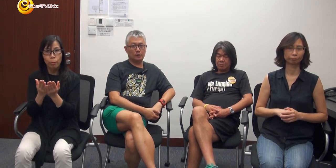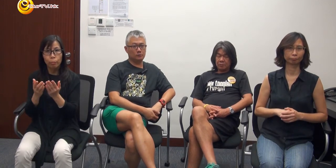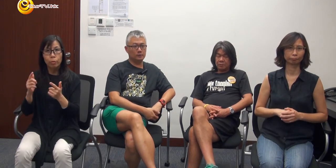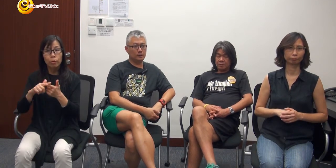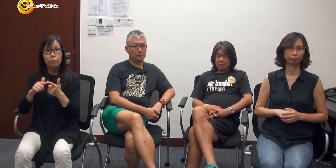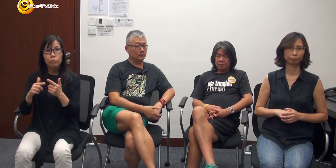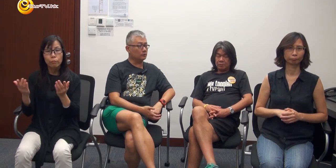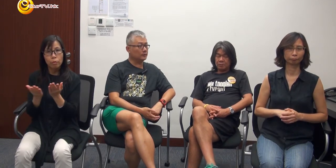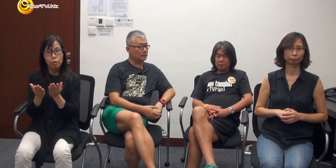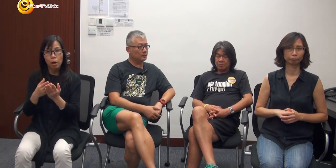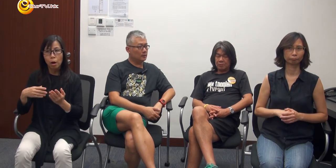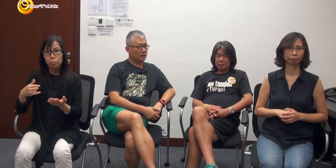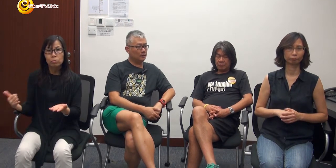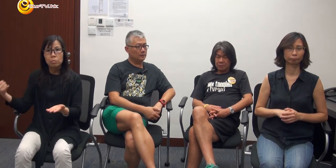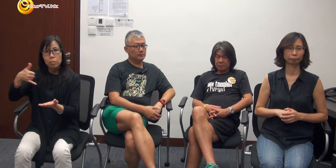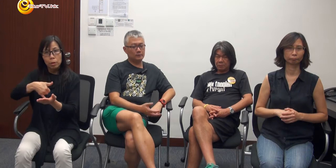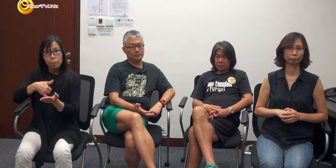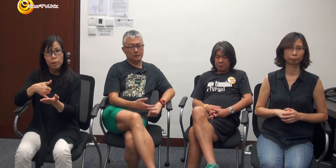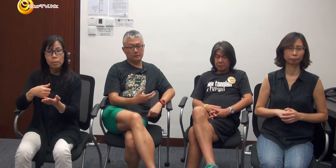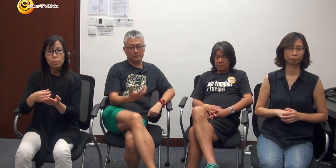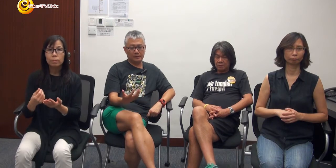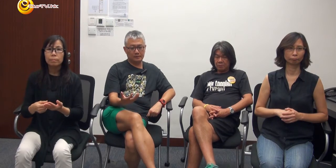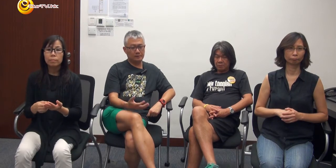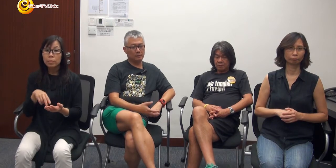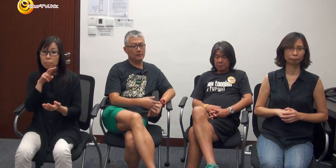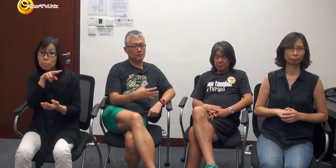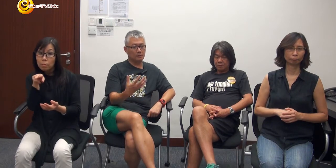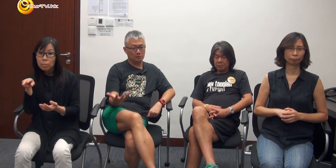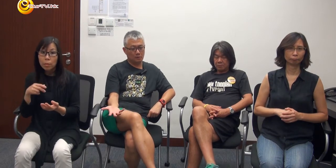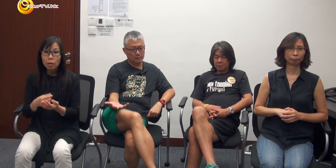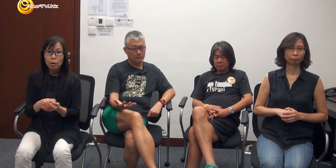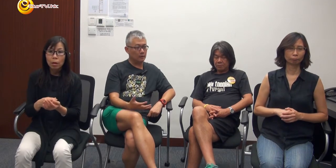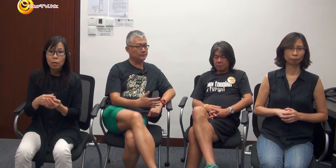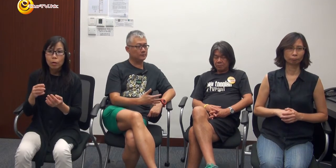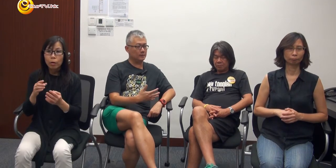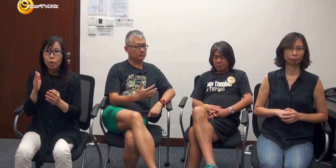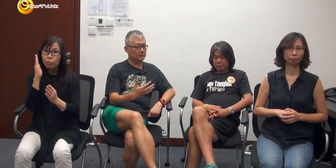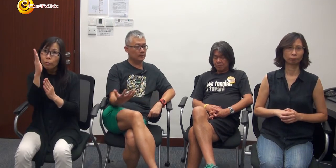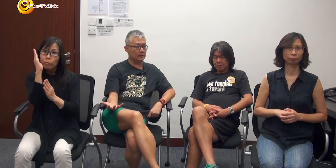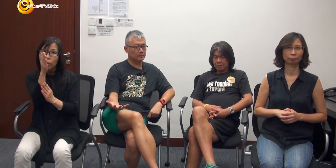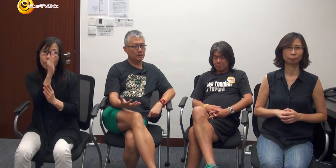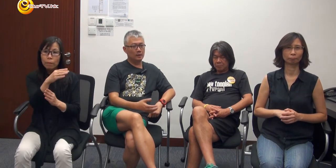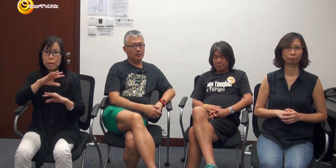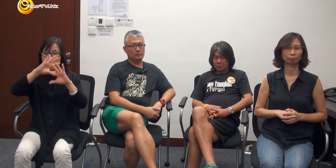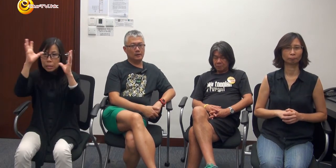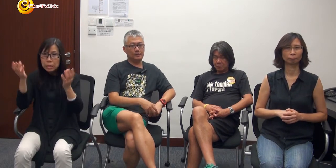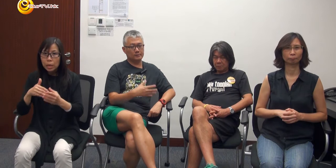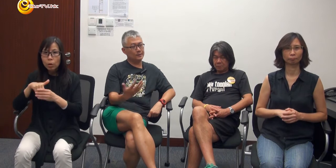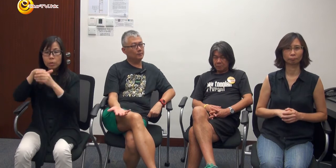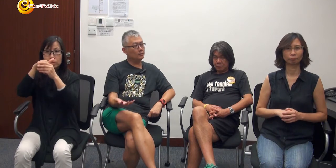能用一些程序呢，是你知道首席副校要看，又要拿回個檔案，又要看回整個申請，又要看回個審計報